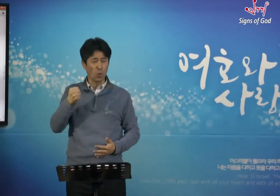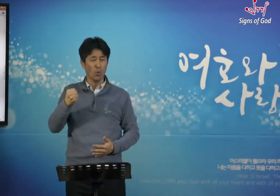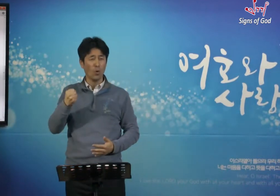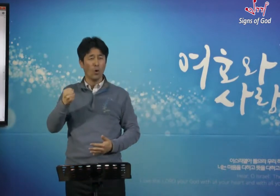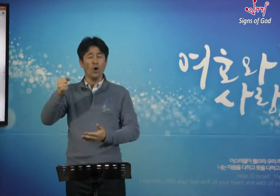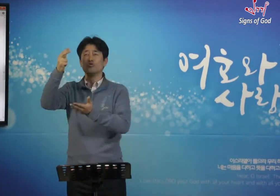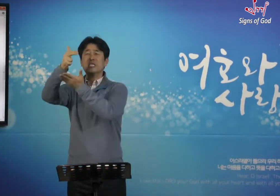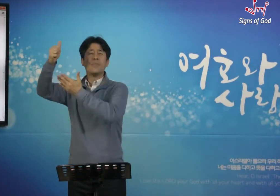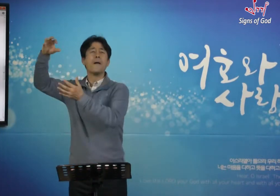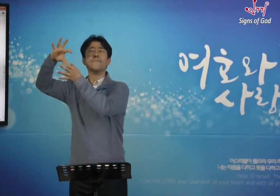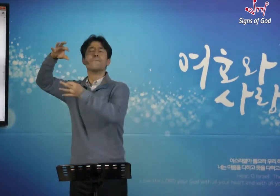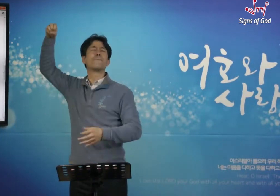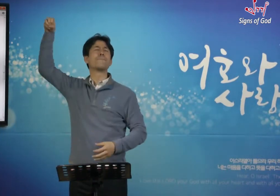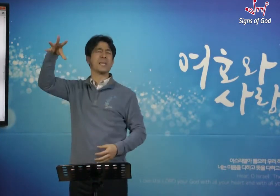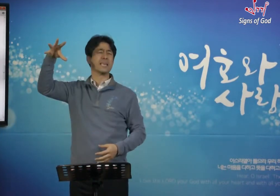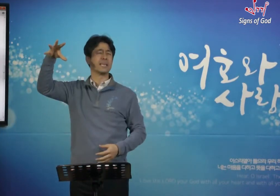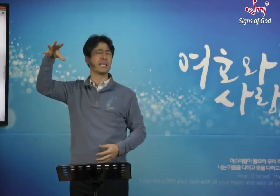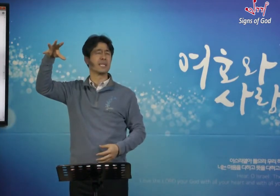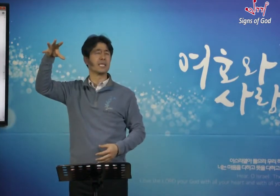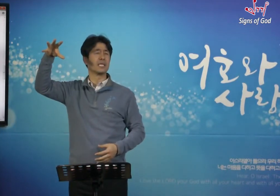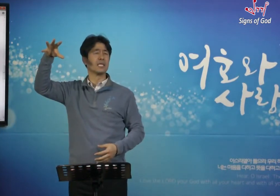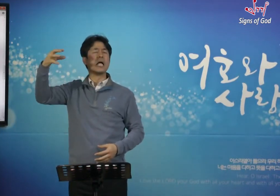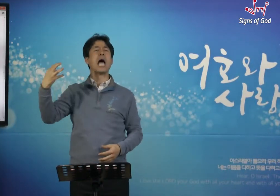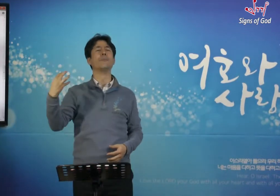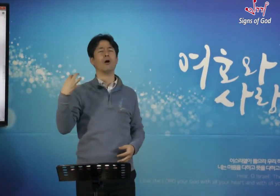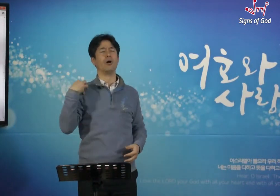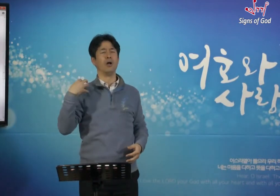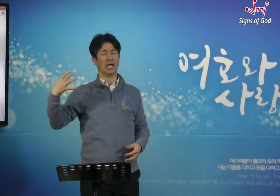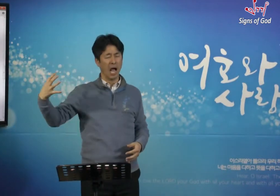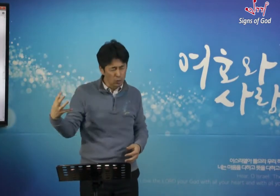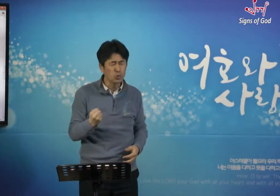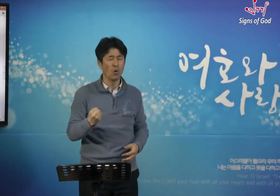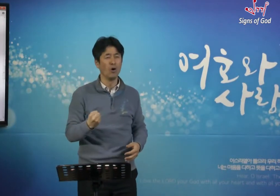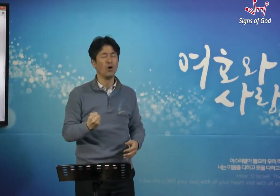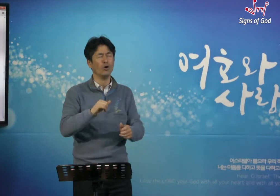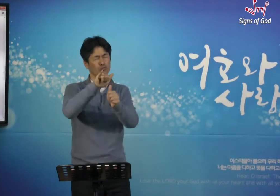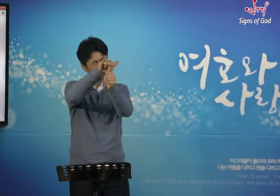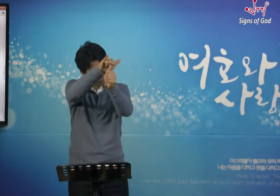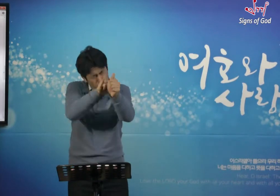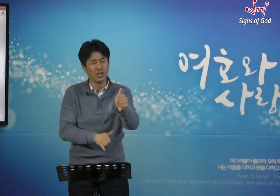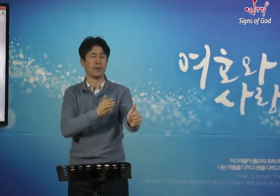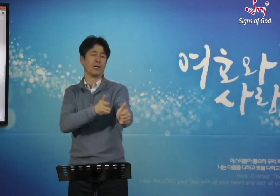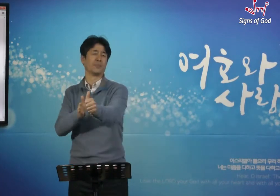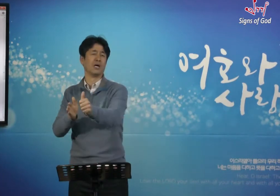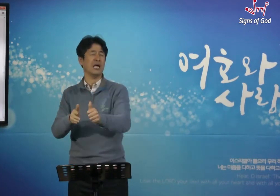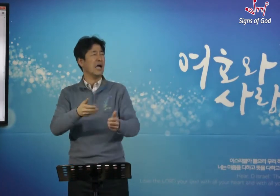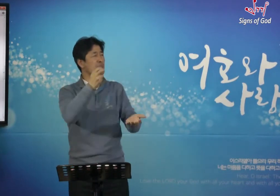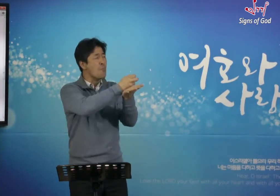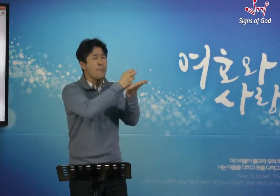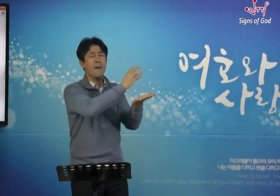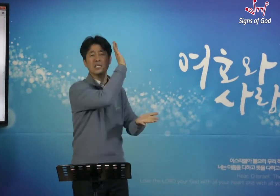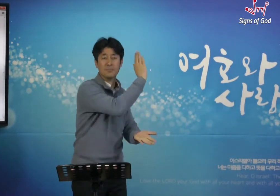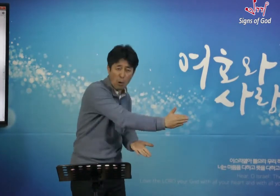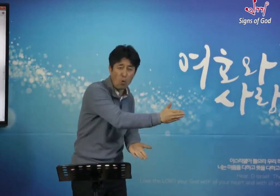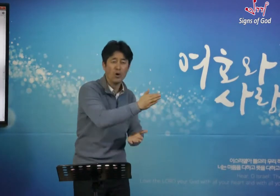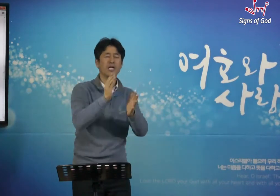생명의 영으로 주님의 빛을, 주님의 소금의 역할을 감당해서 충성하여 살아가시기